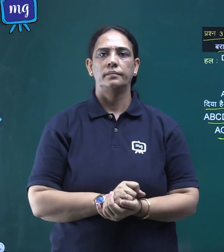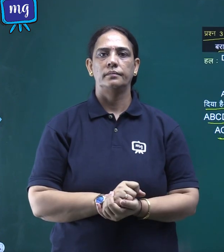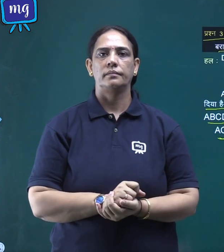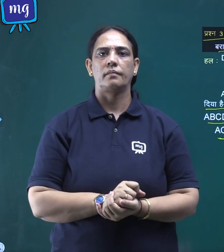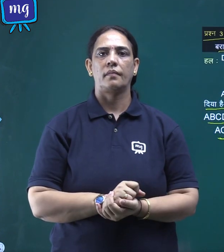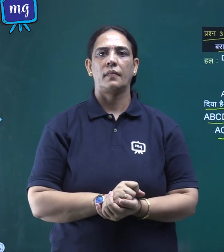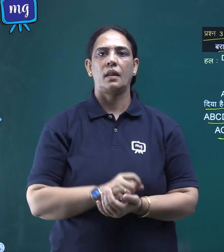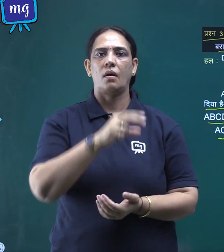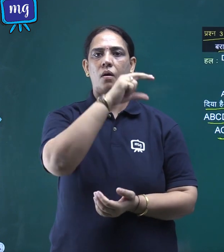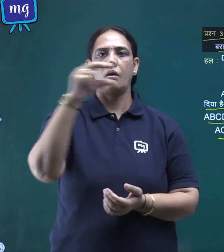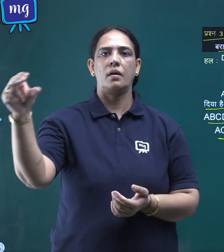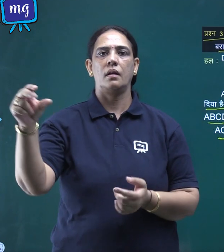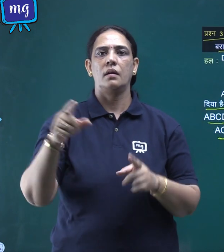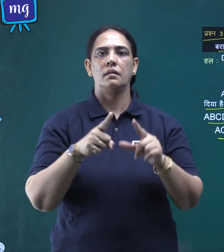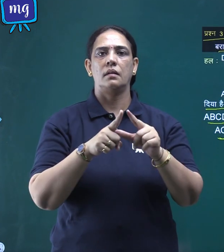और त्रिभुज